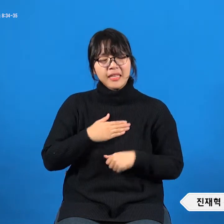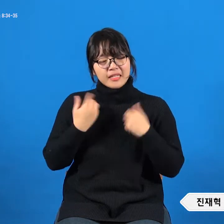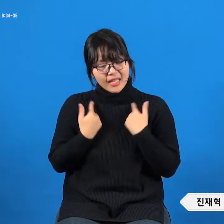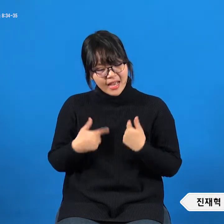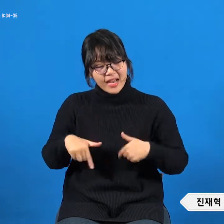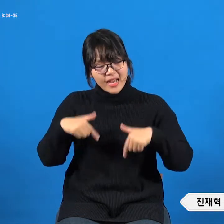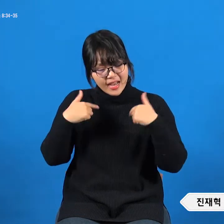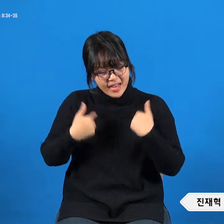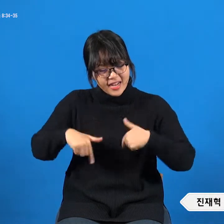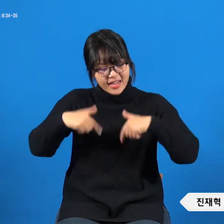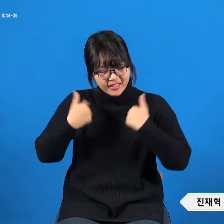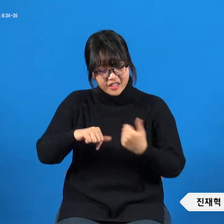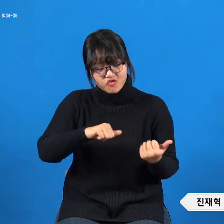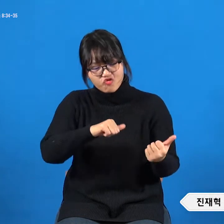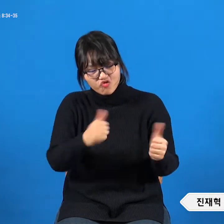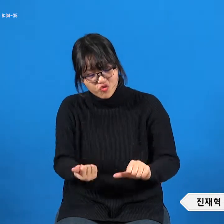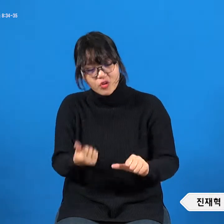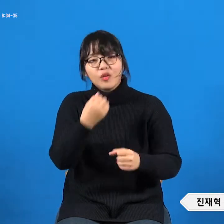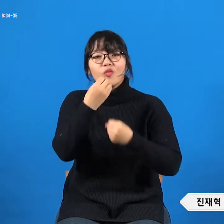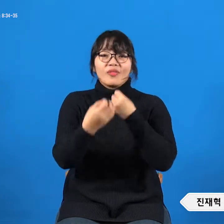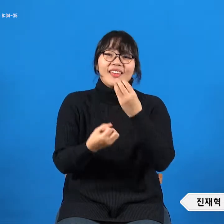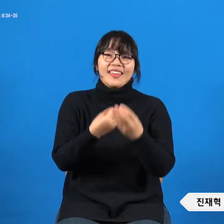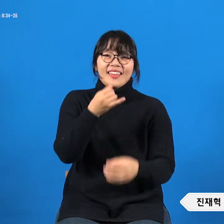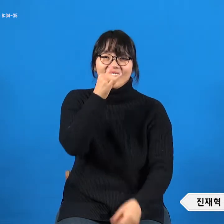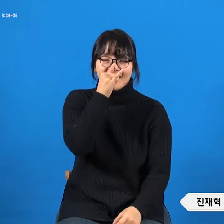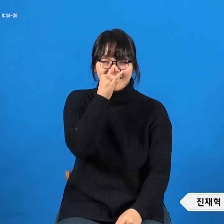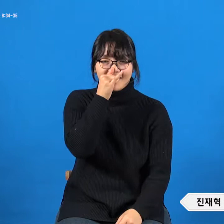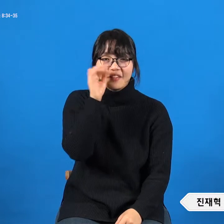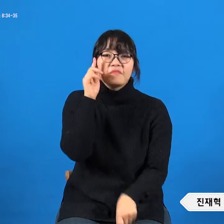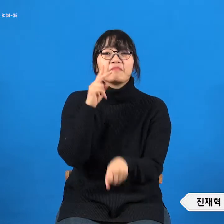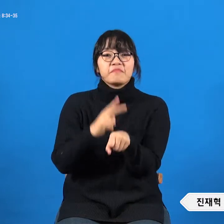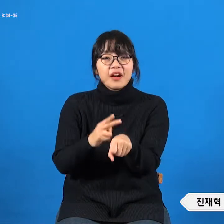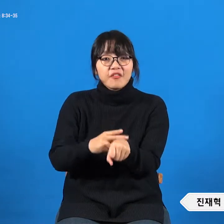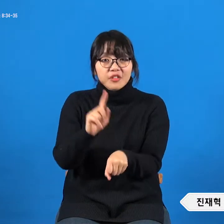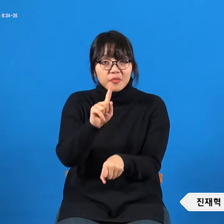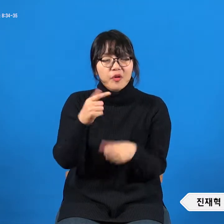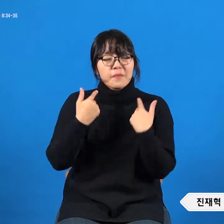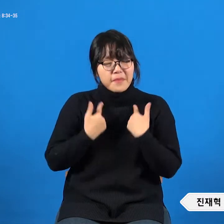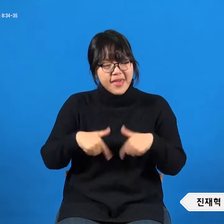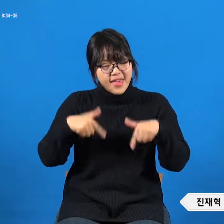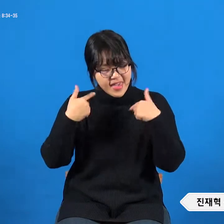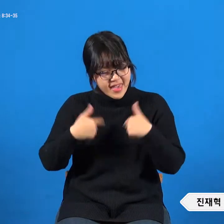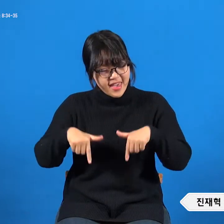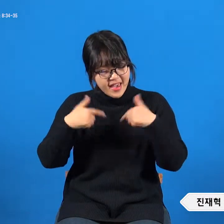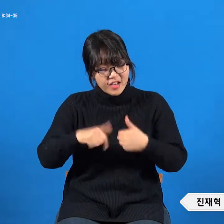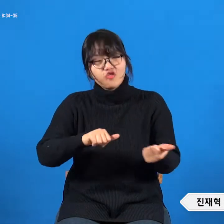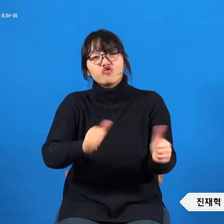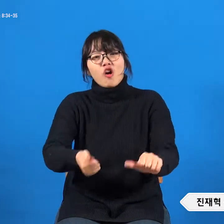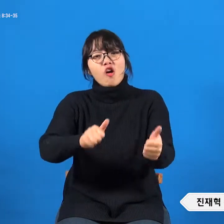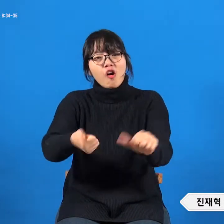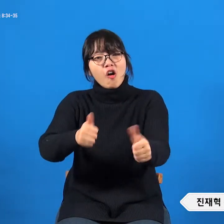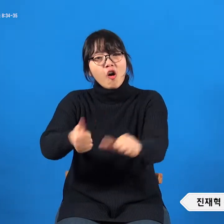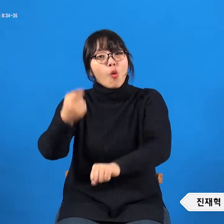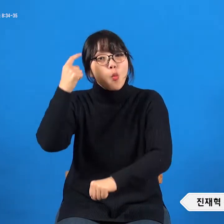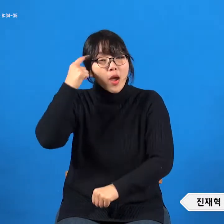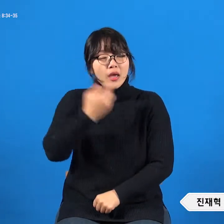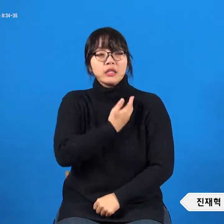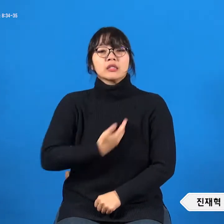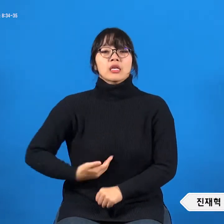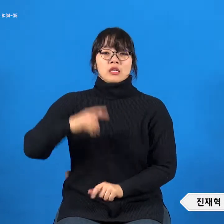날마다 죽노라 라고 이야기하며 그는 매일 죽는 제자의 삶의